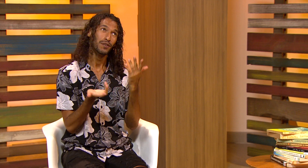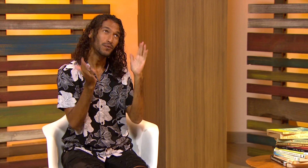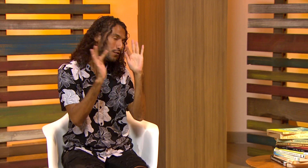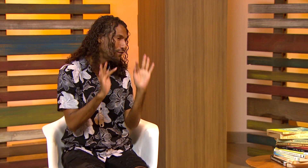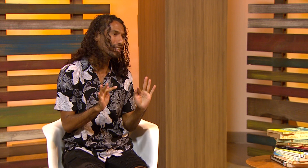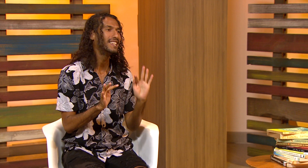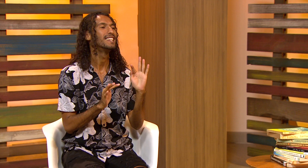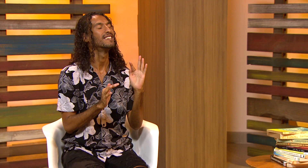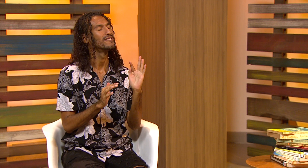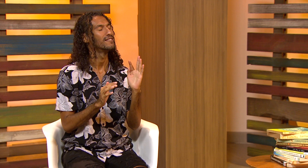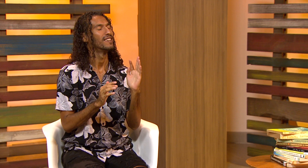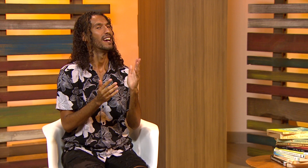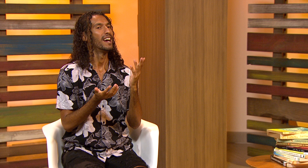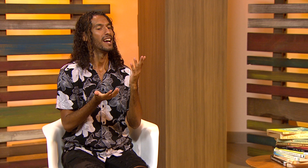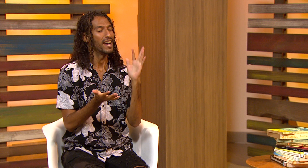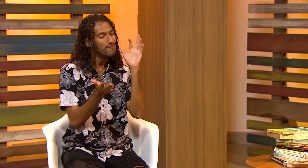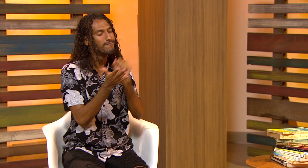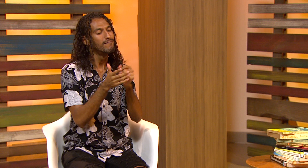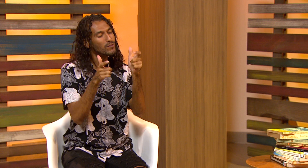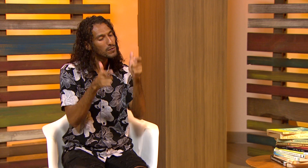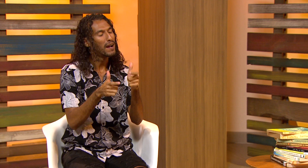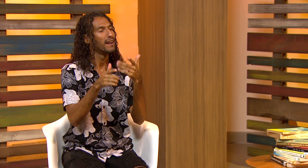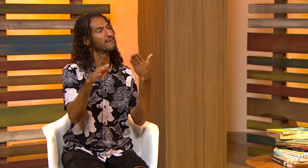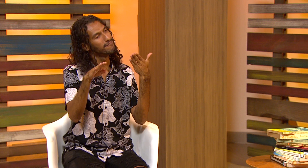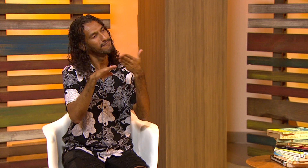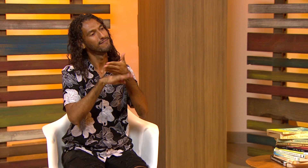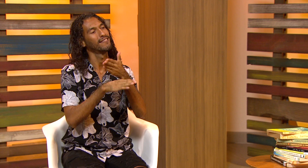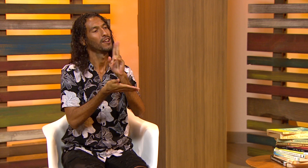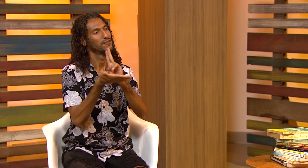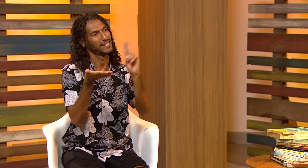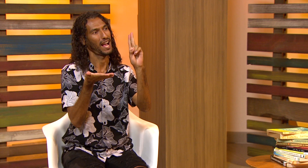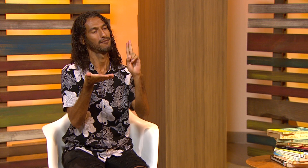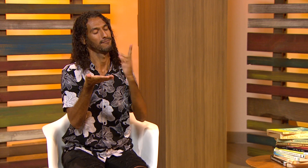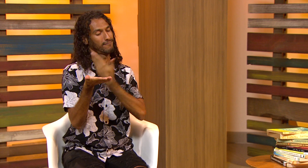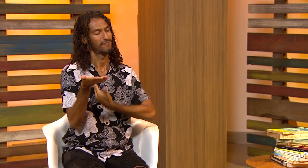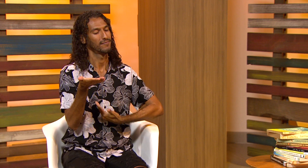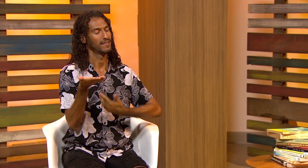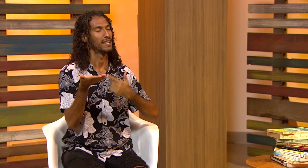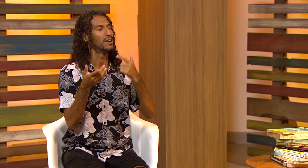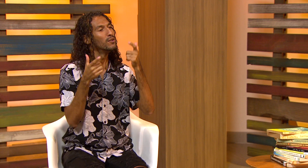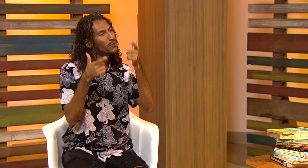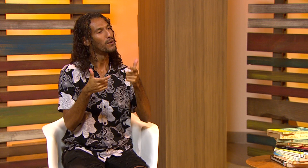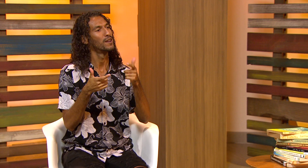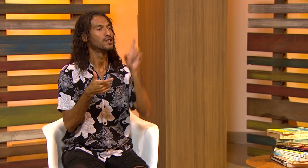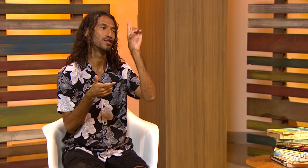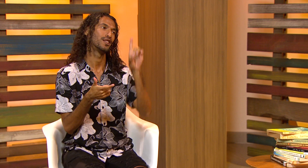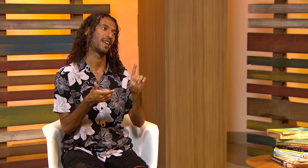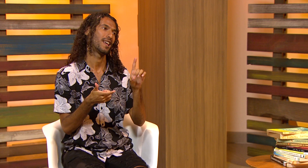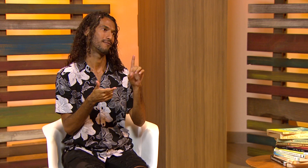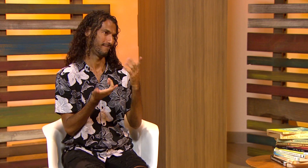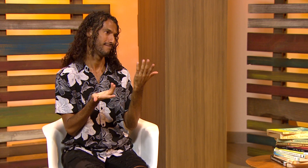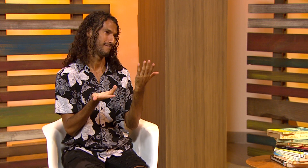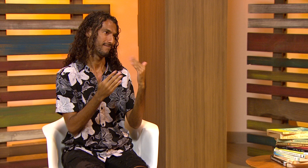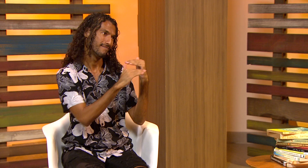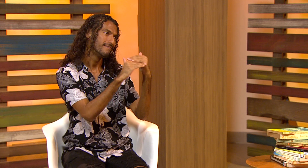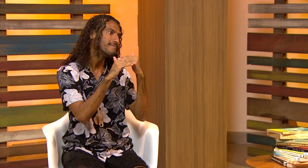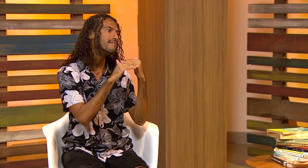eu conseguia entrar agora numa faculdade pública e me sinto feliz de estar pertencendo a esse espaço